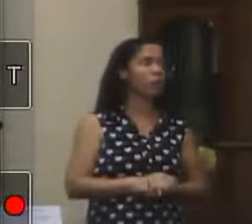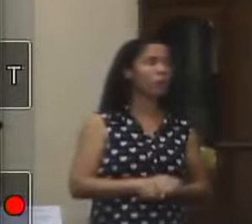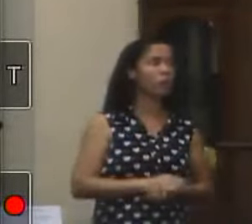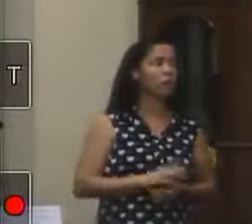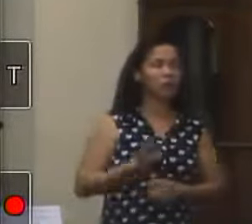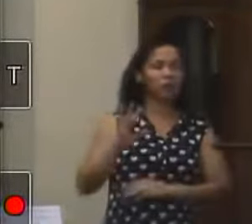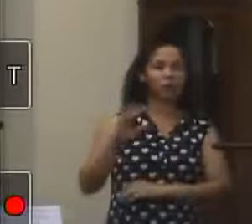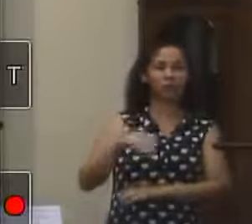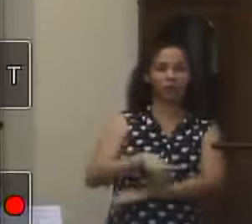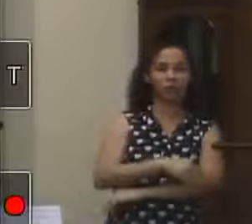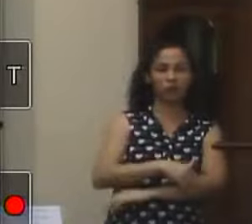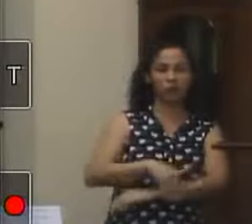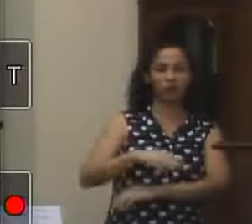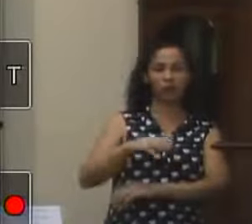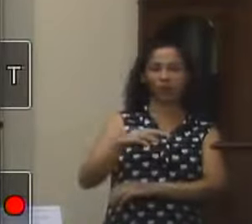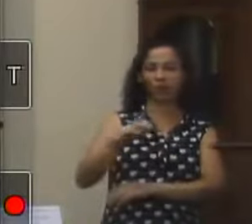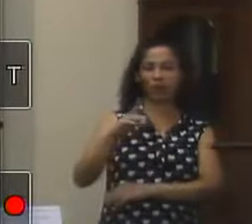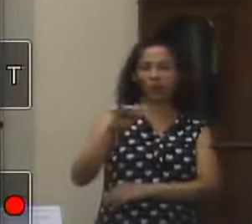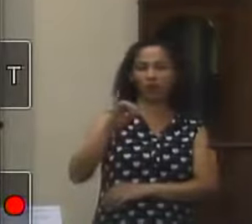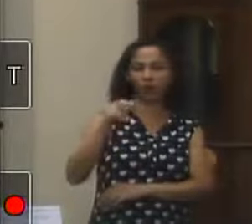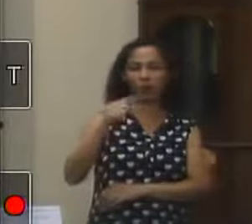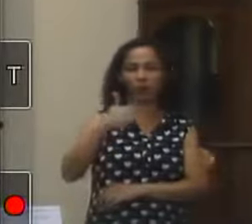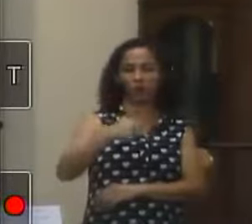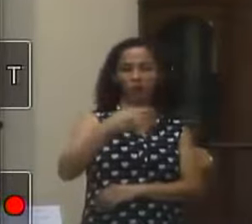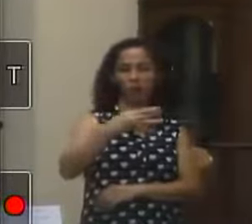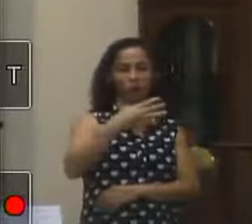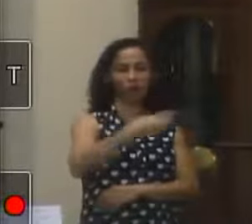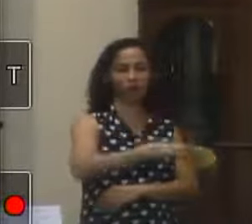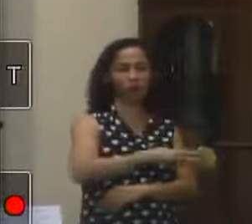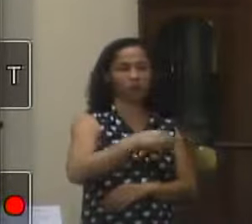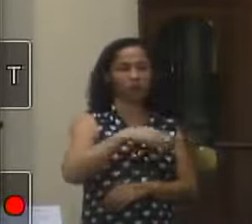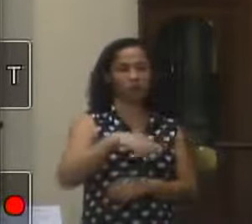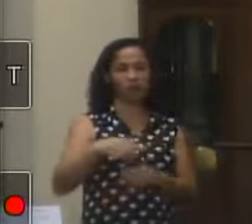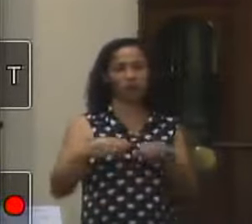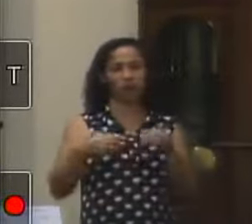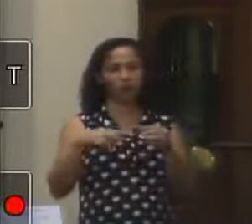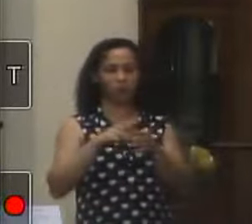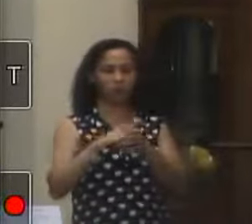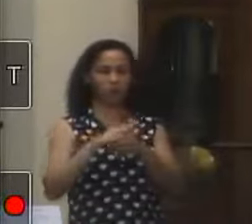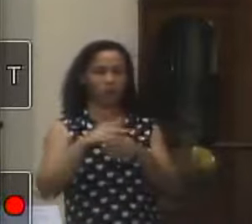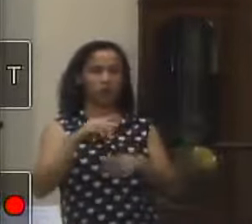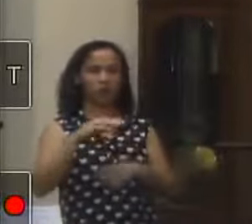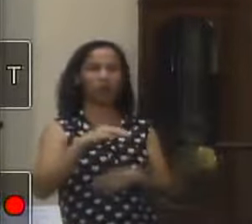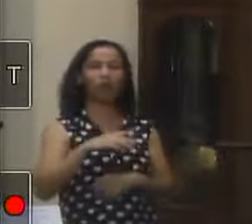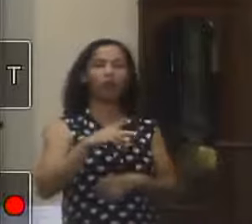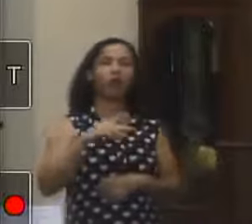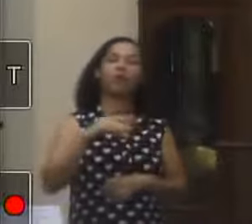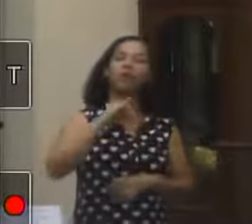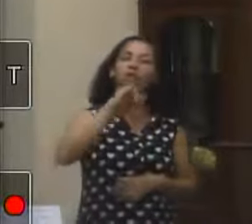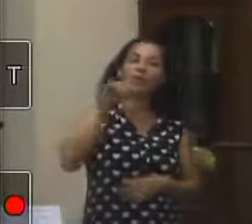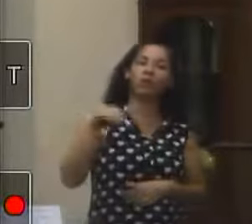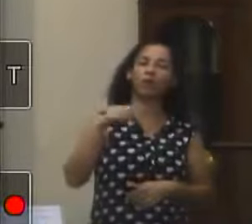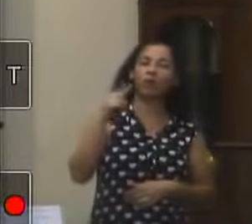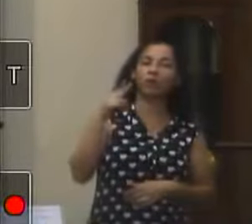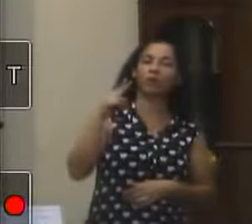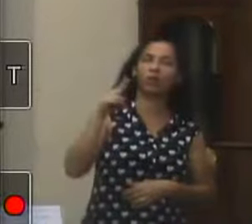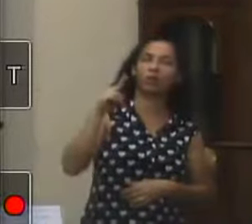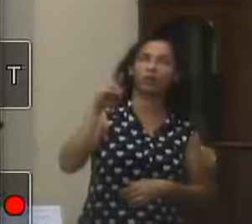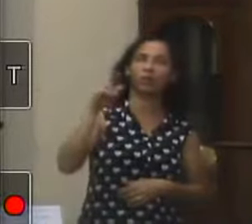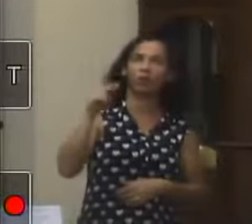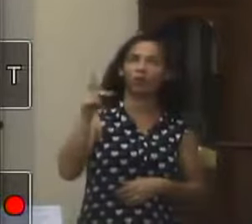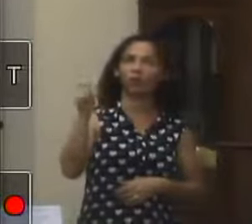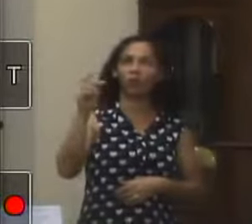recapeamento da estrada da 143, que é a estrada que liga Barão de Paranã, por causa da festa do dia 21, né, que realmente a estrada está